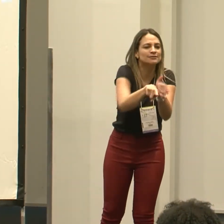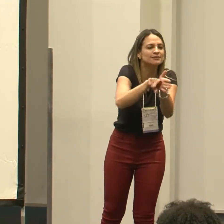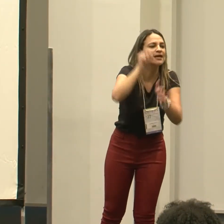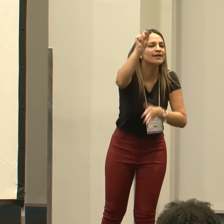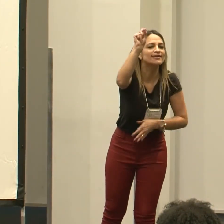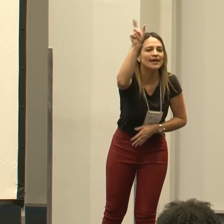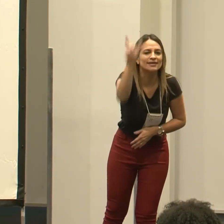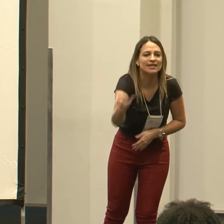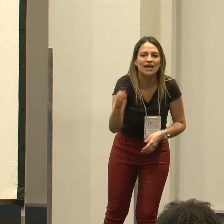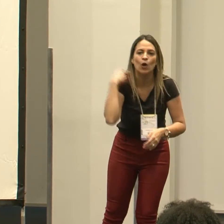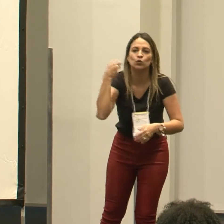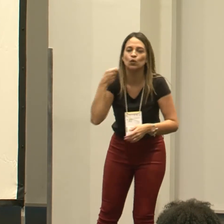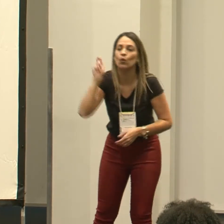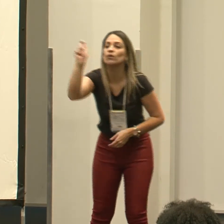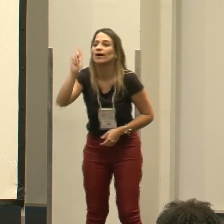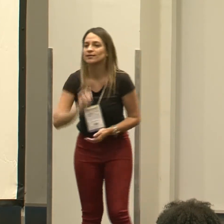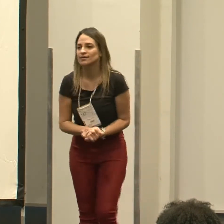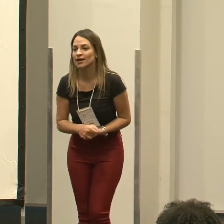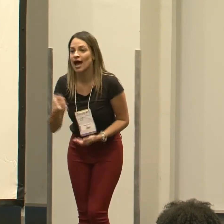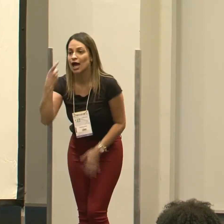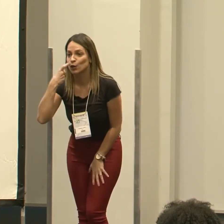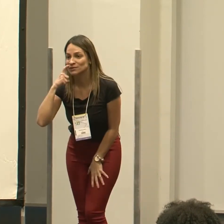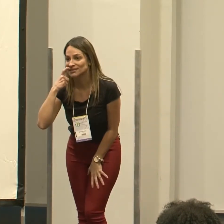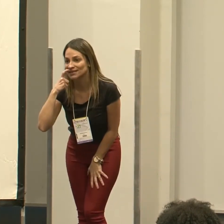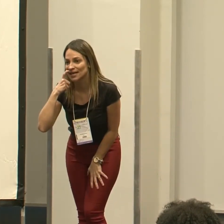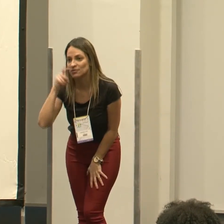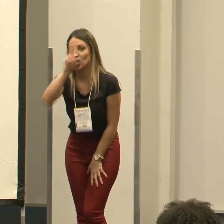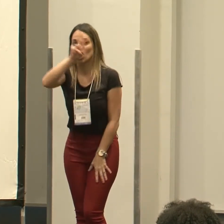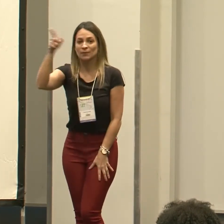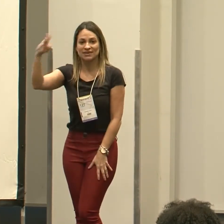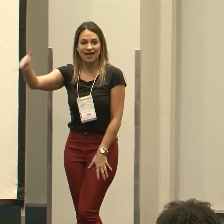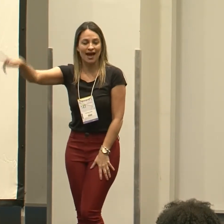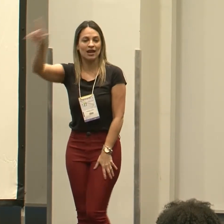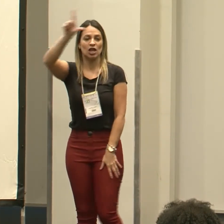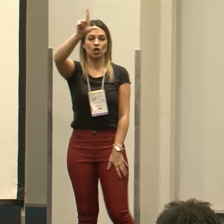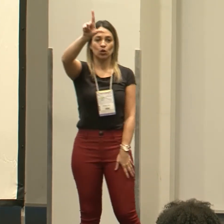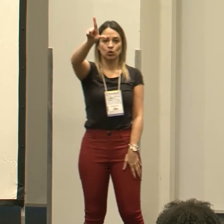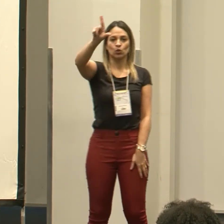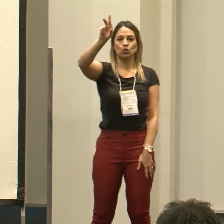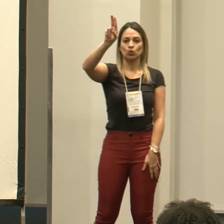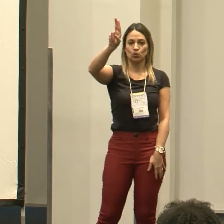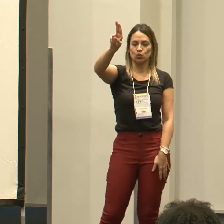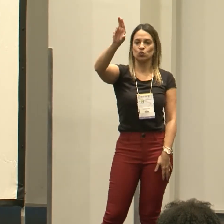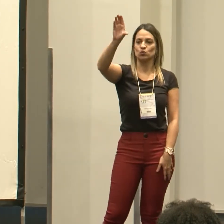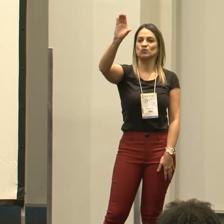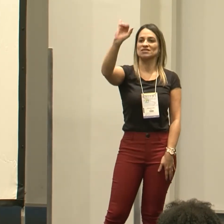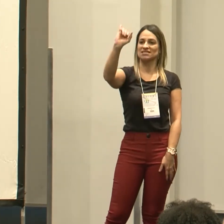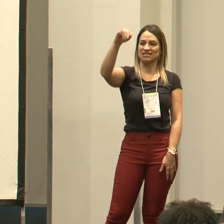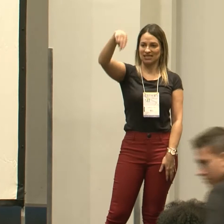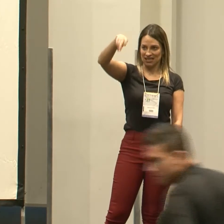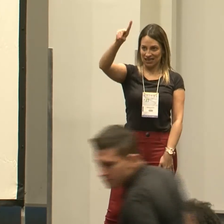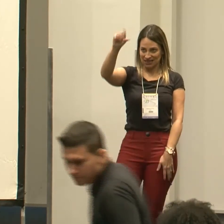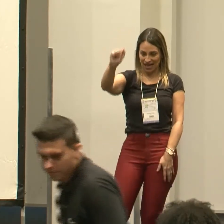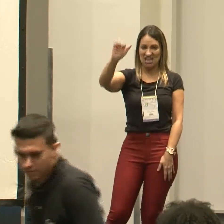Então, no Brasil, quem foi o primeiro? Foi Lucinda Ferreira Brito. Vou dizer o nome dela, Lucinda